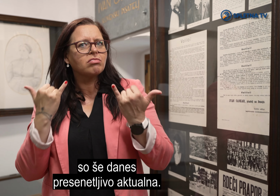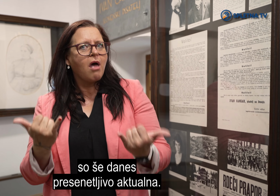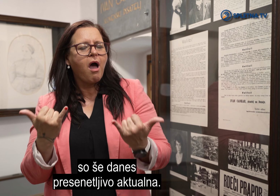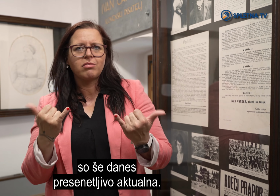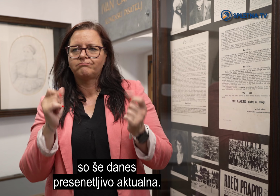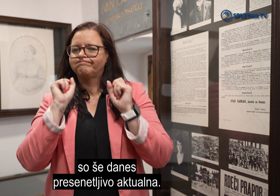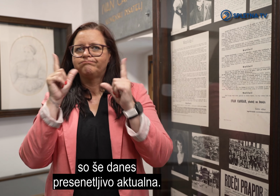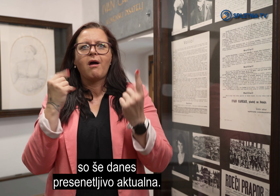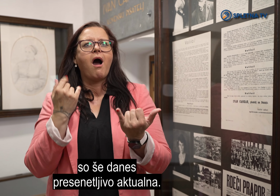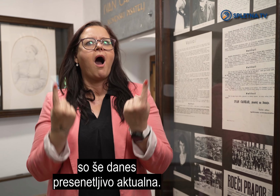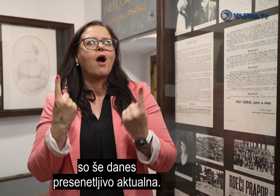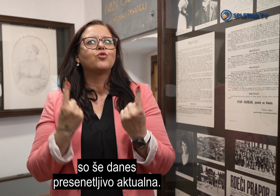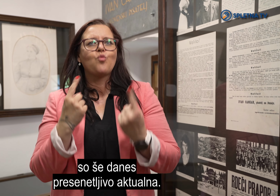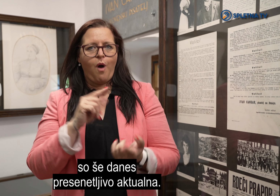aktualna.